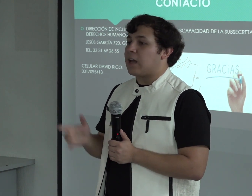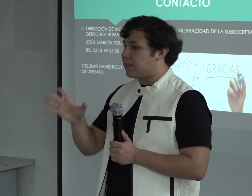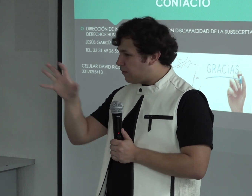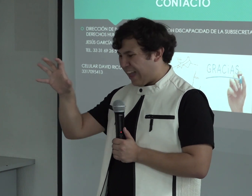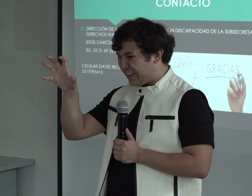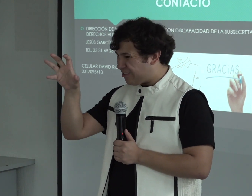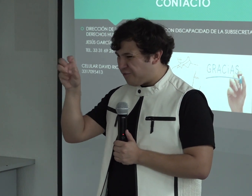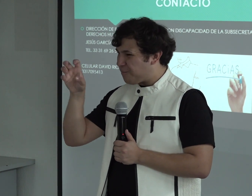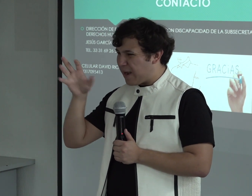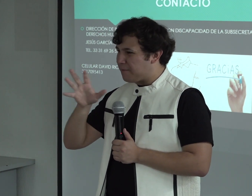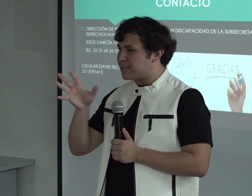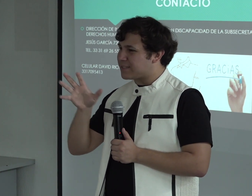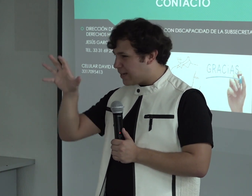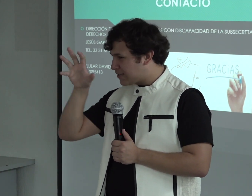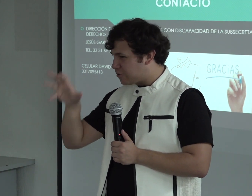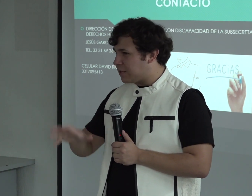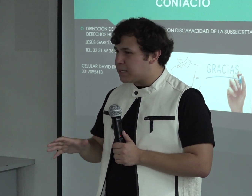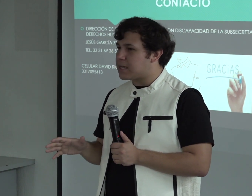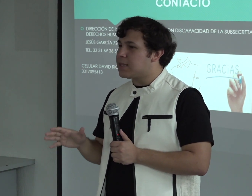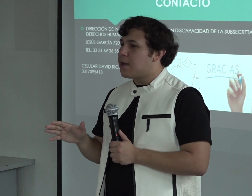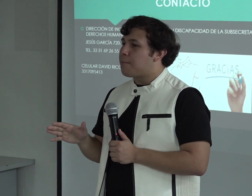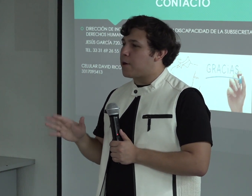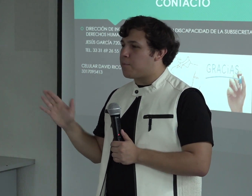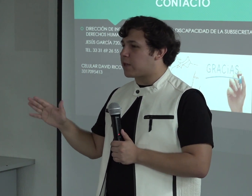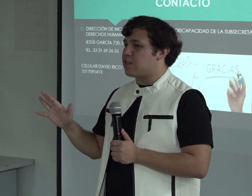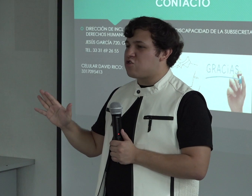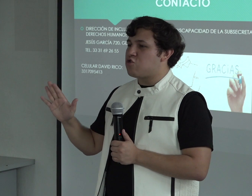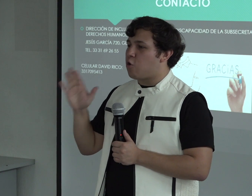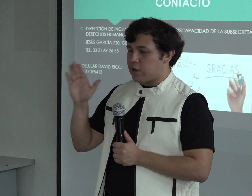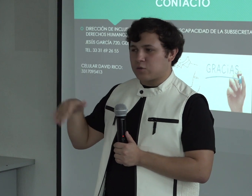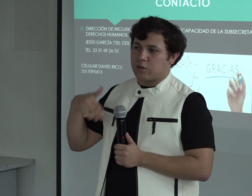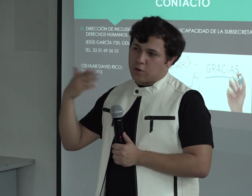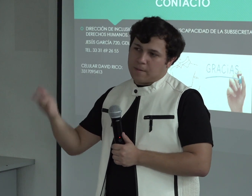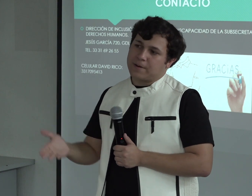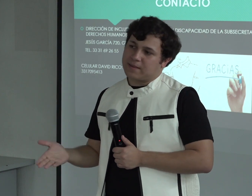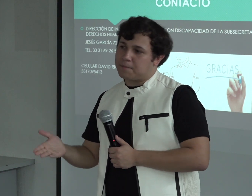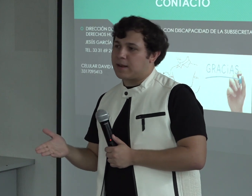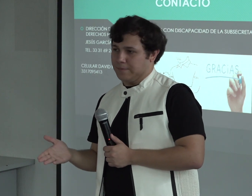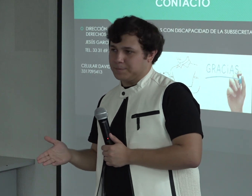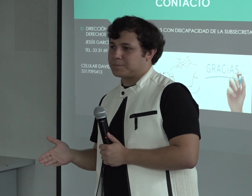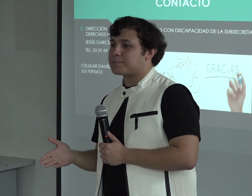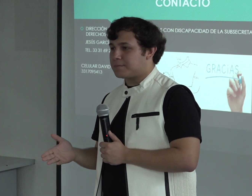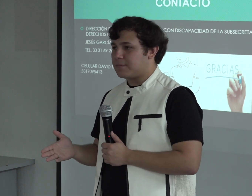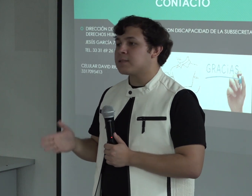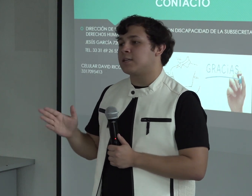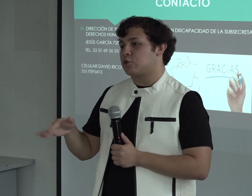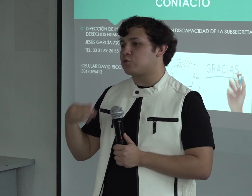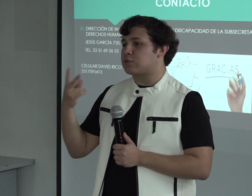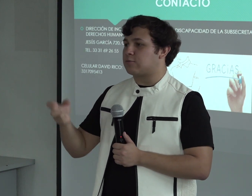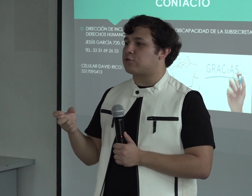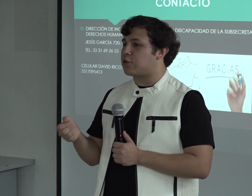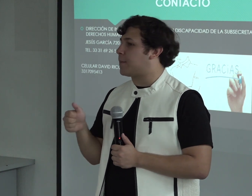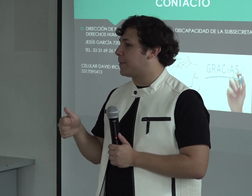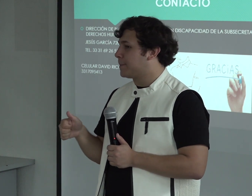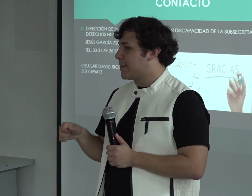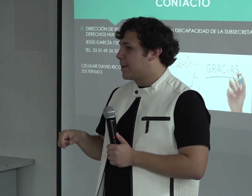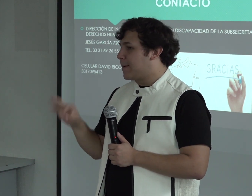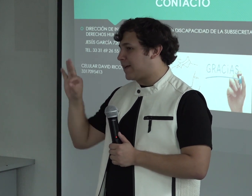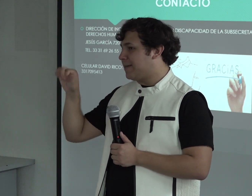Así, son palabras raras que utilizan, pero porque no es su idioma principal, sino su segundo idioma. ¿Ok?